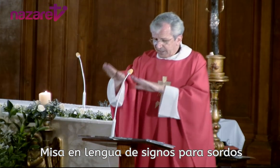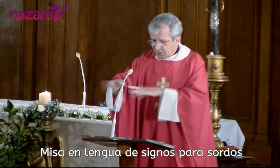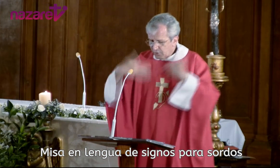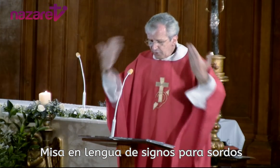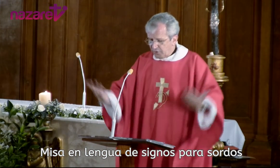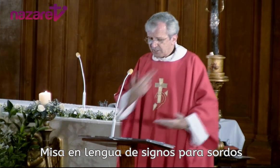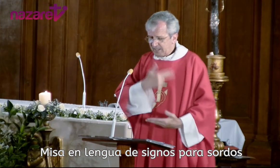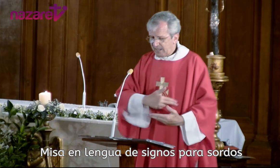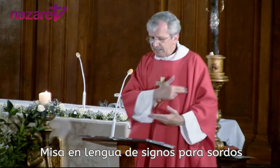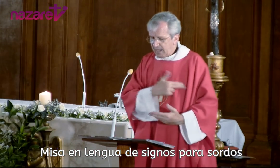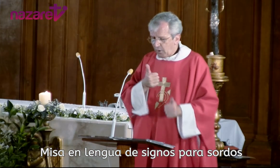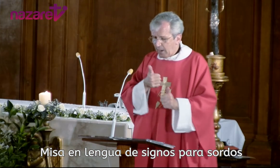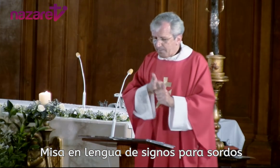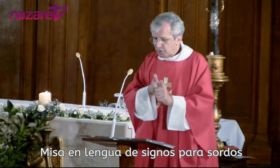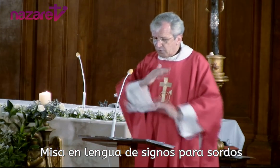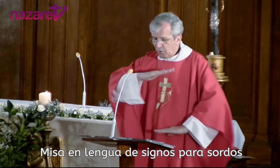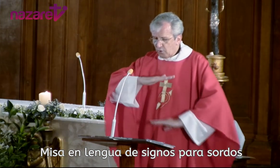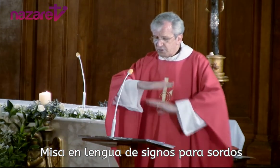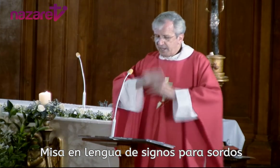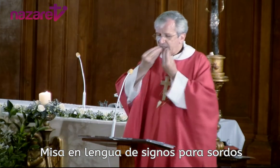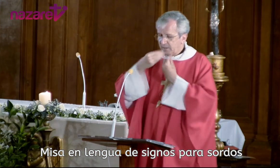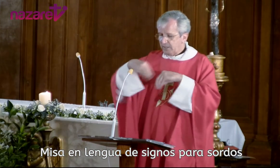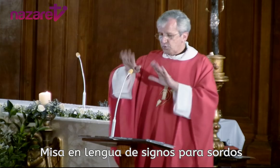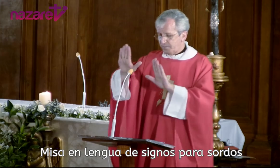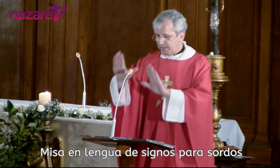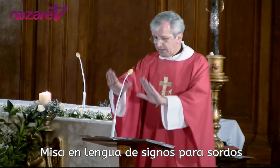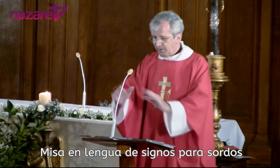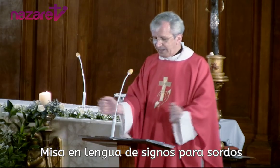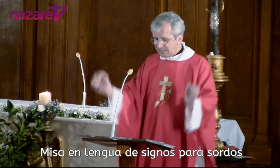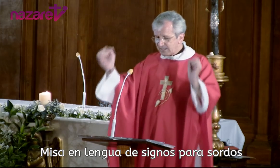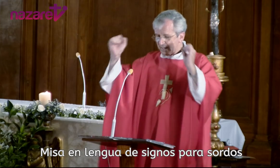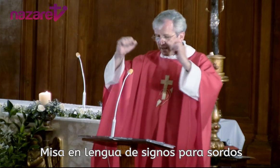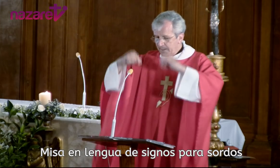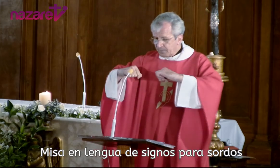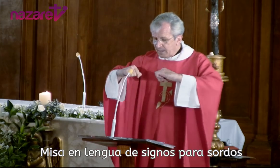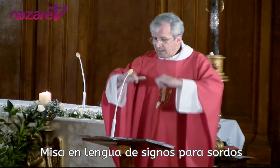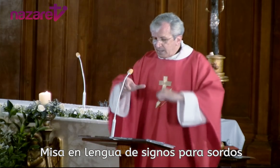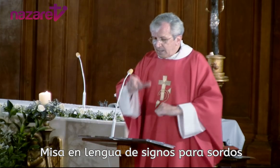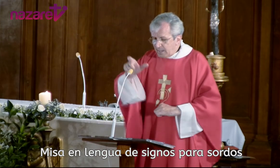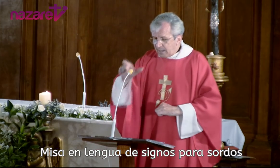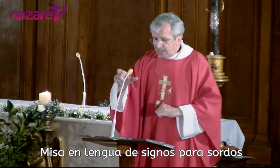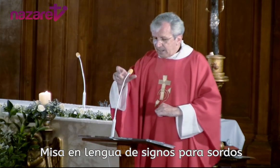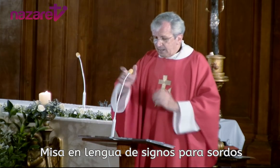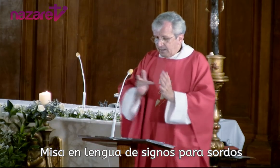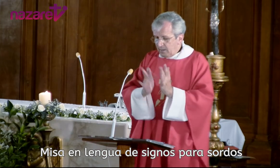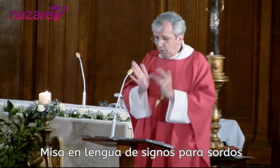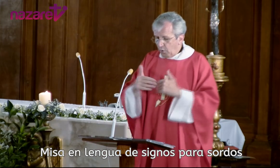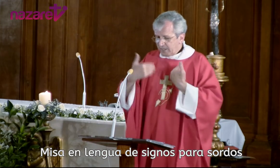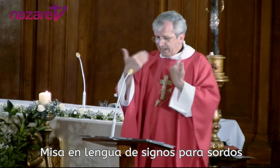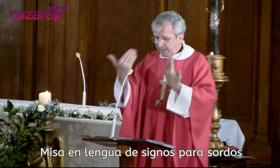intercesión gloriosa de Santiago Apóstol, os llene de sus bendiciones. Amén. Y quien os ha